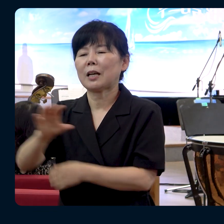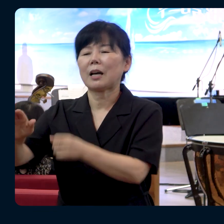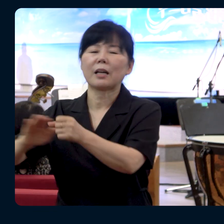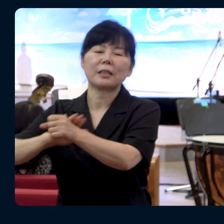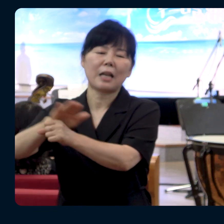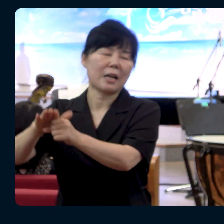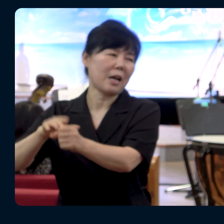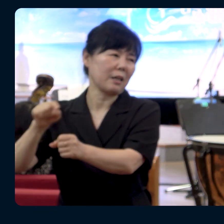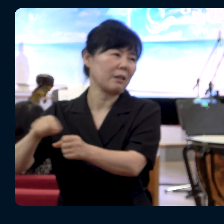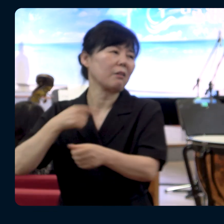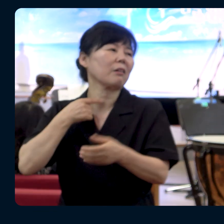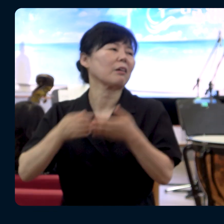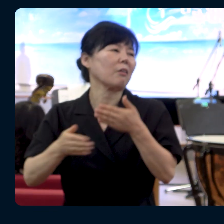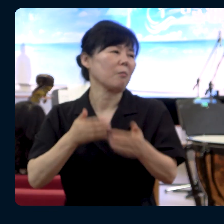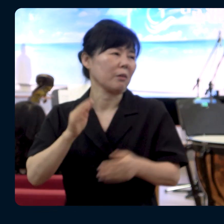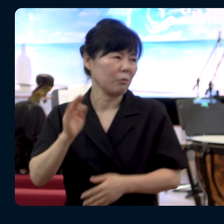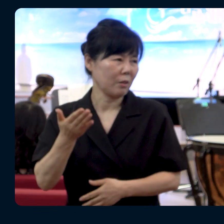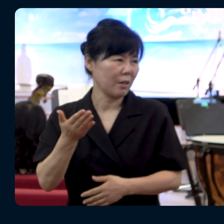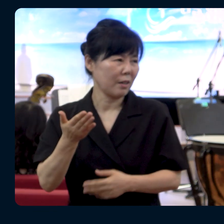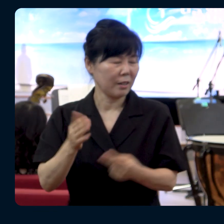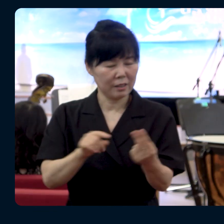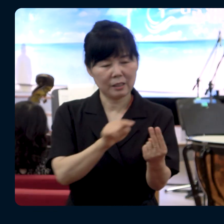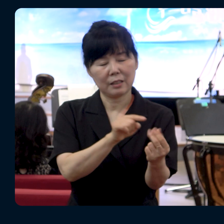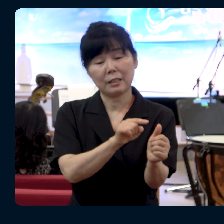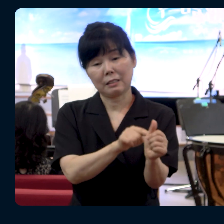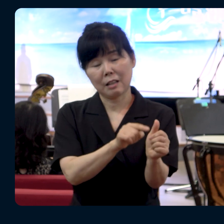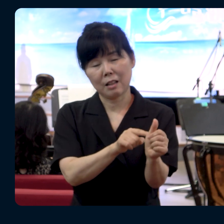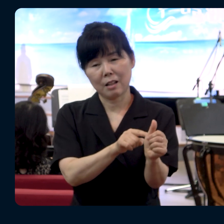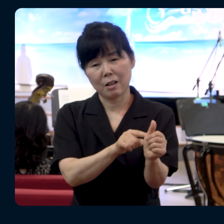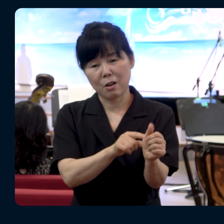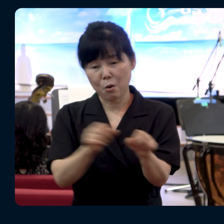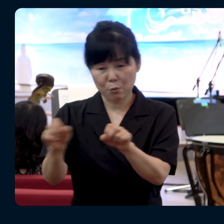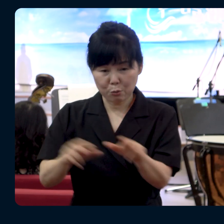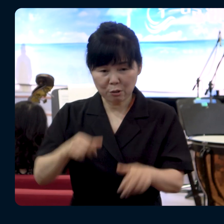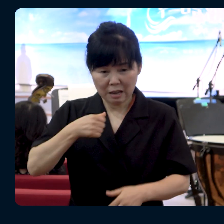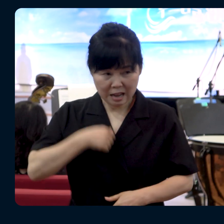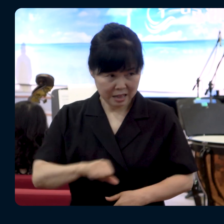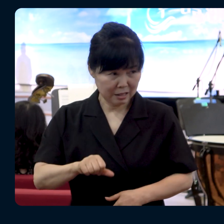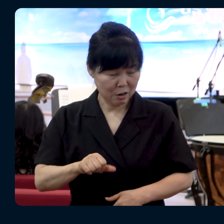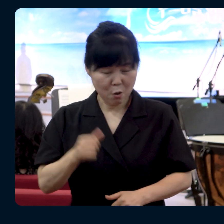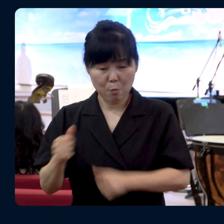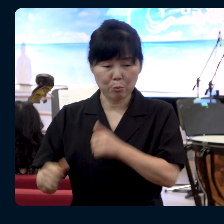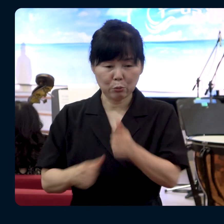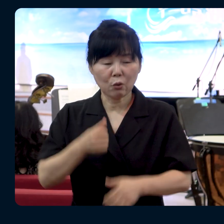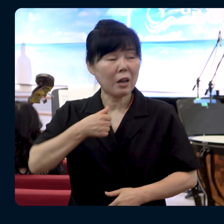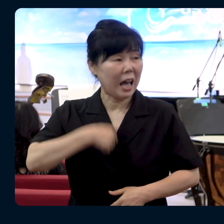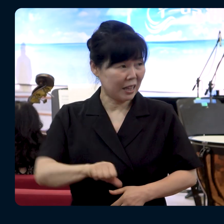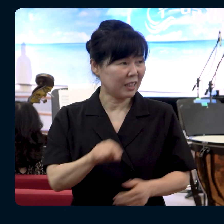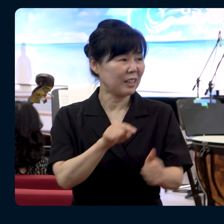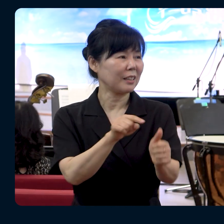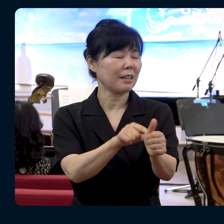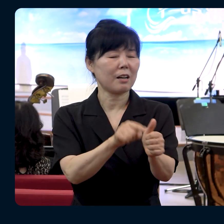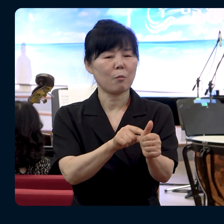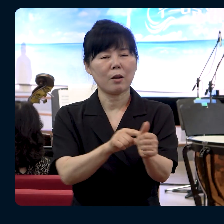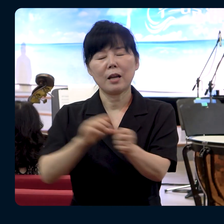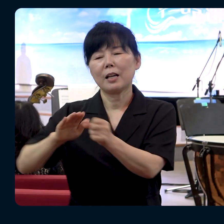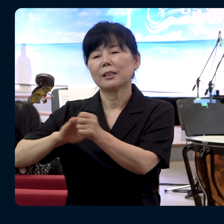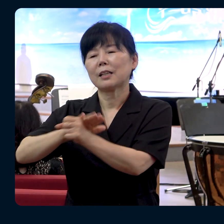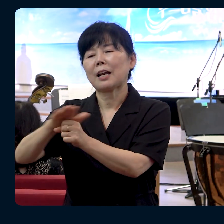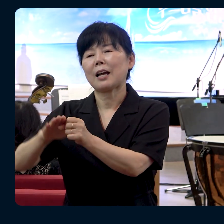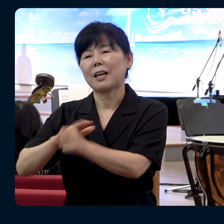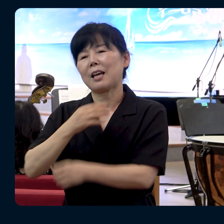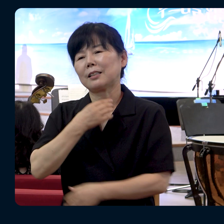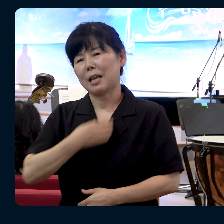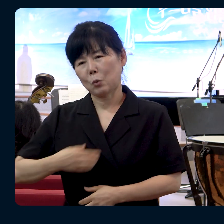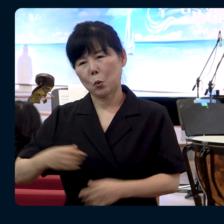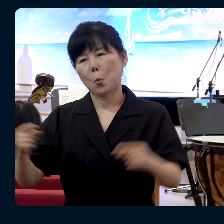완전한 사랑은 우리의 아들, 분노의 아들, 그 사도 요한을 사랑의 사도로 변화시키게 되는